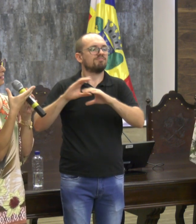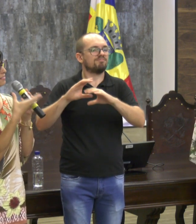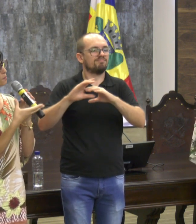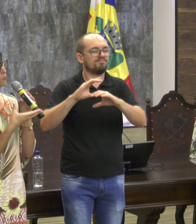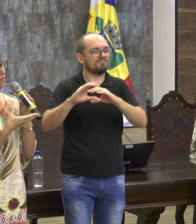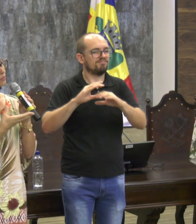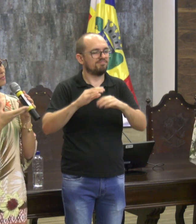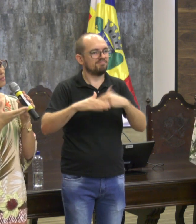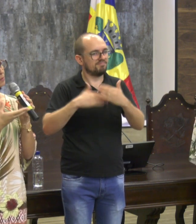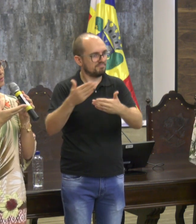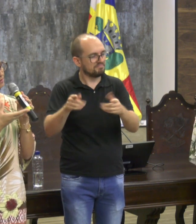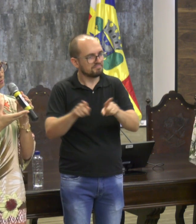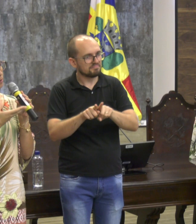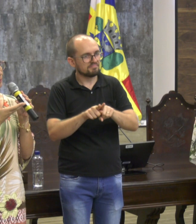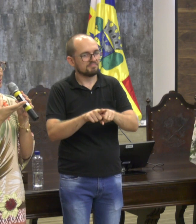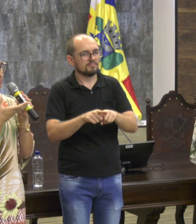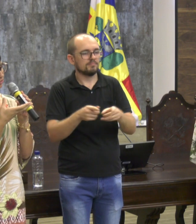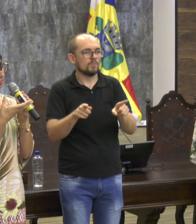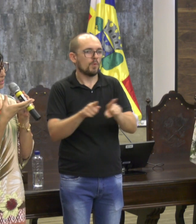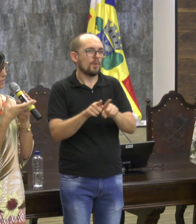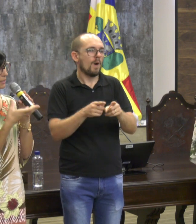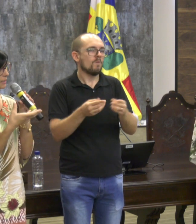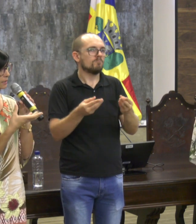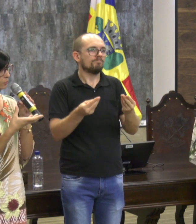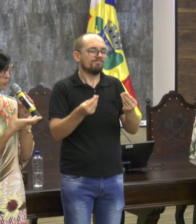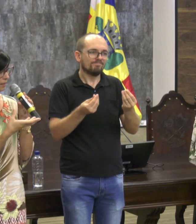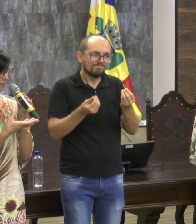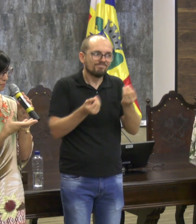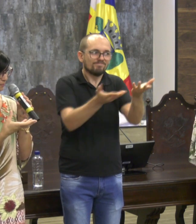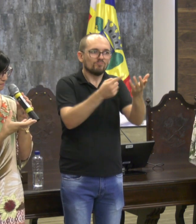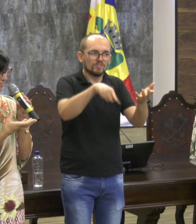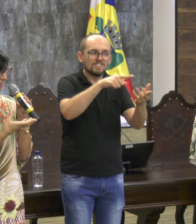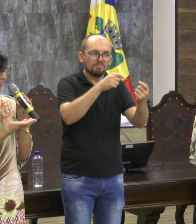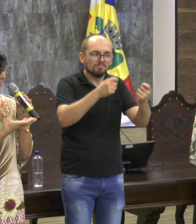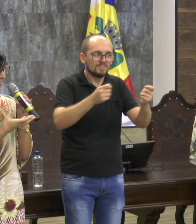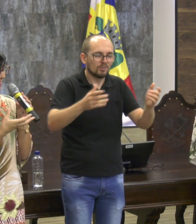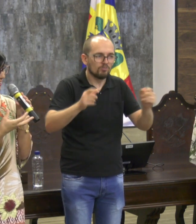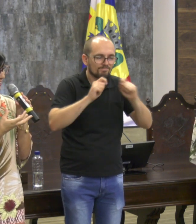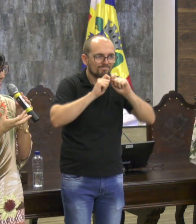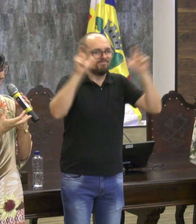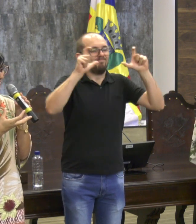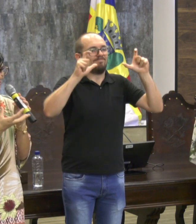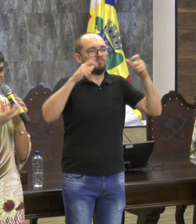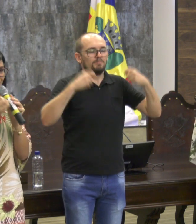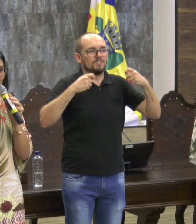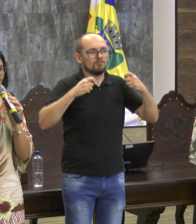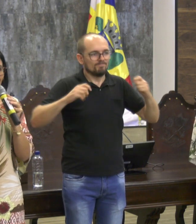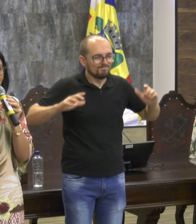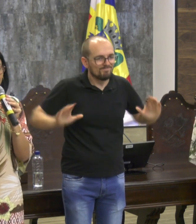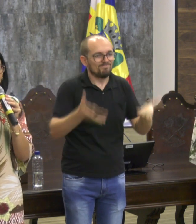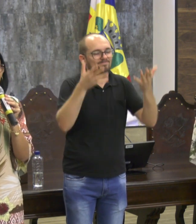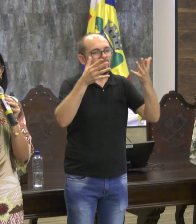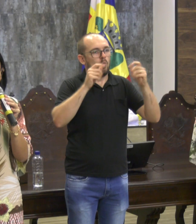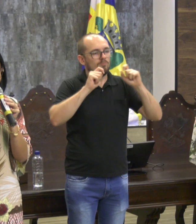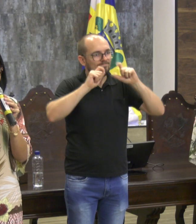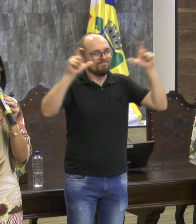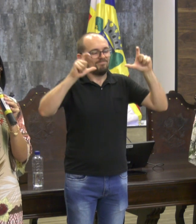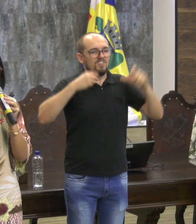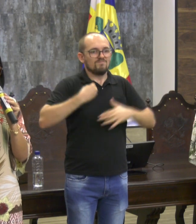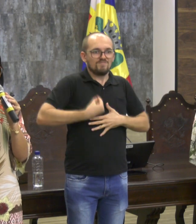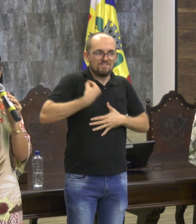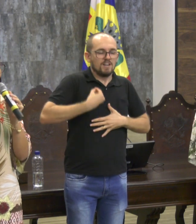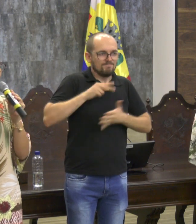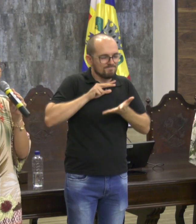E nesse momento, assim, para trazer uma palavra de ânimo mesmo, né? O sentido da palavra ânimo é